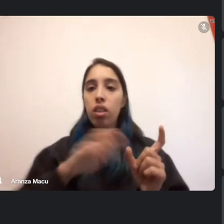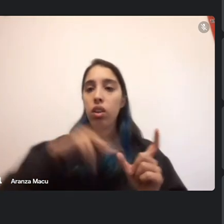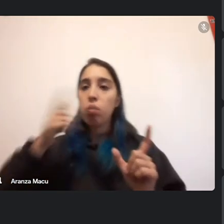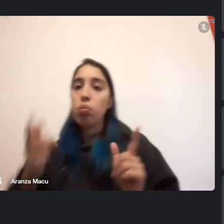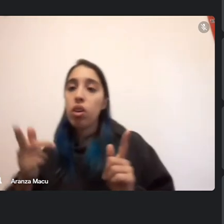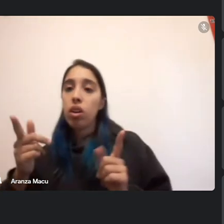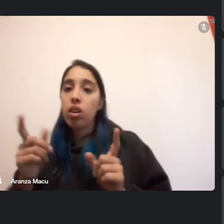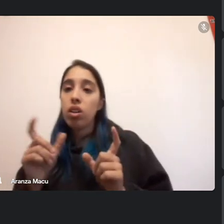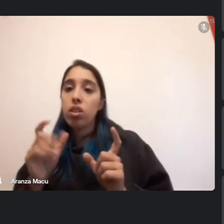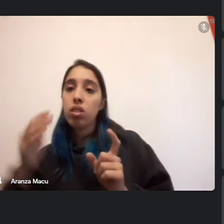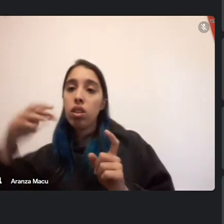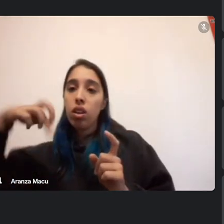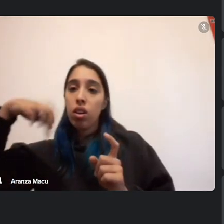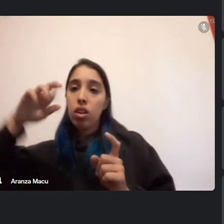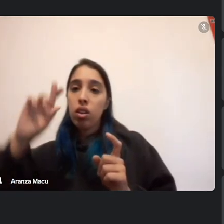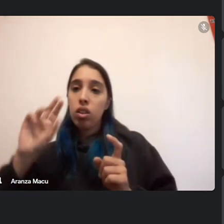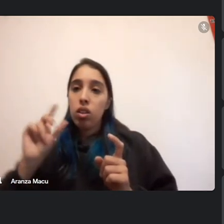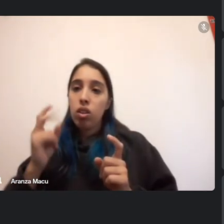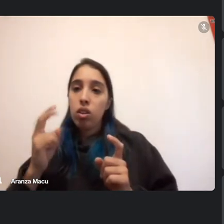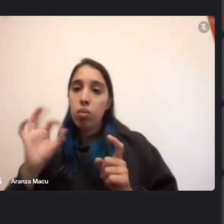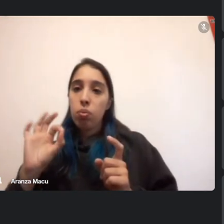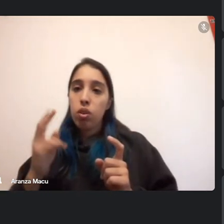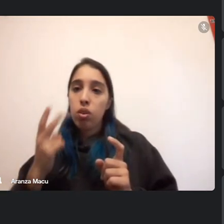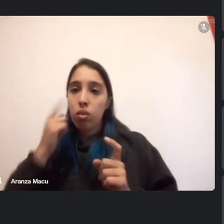bien. Para los estudiantes.